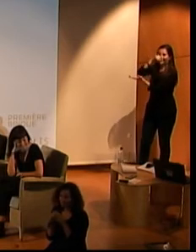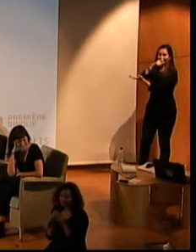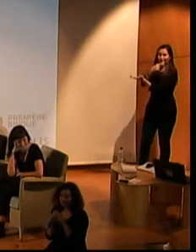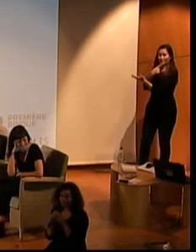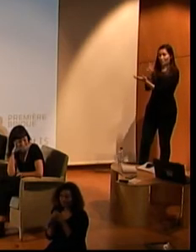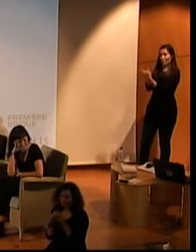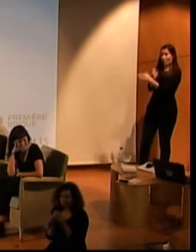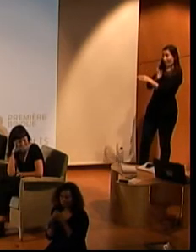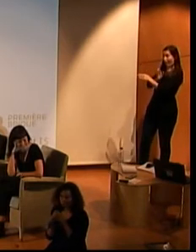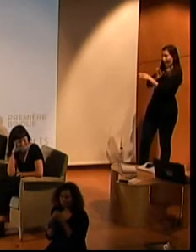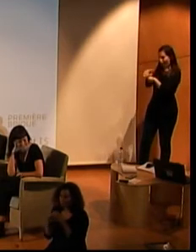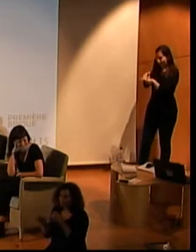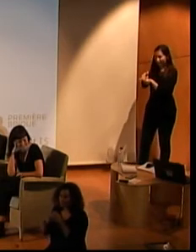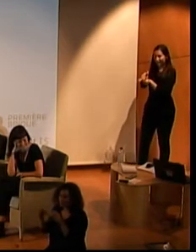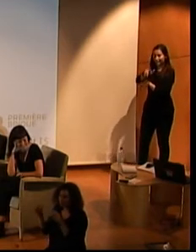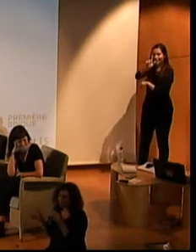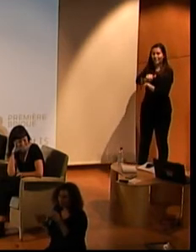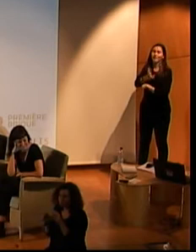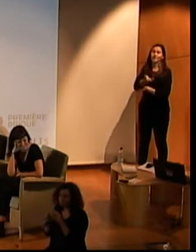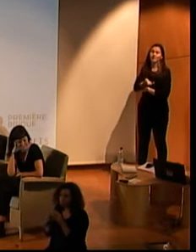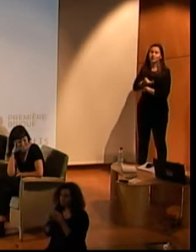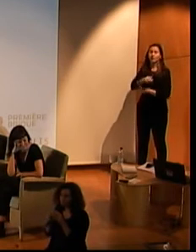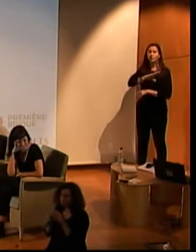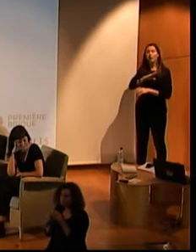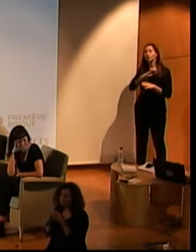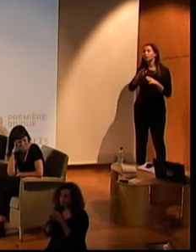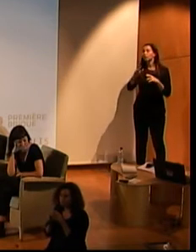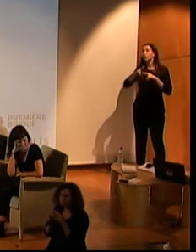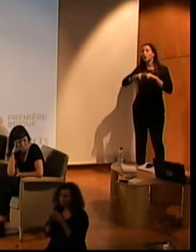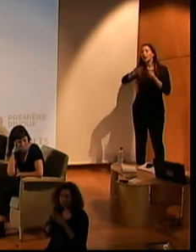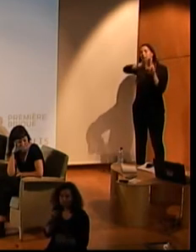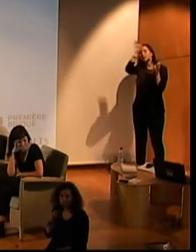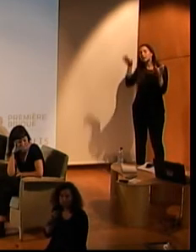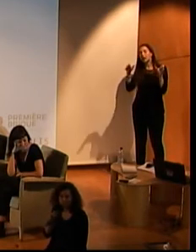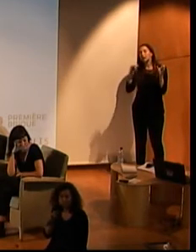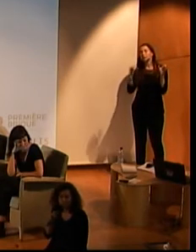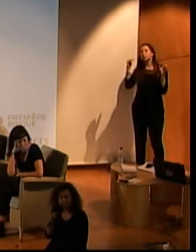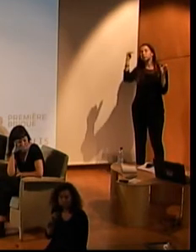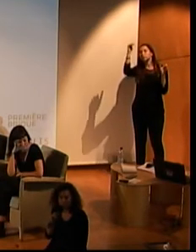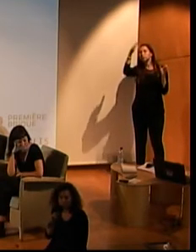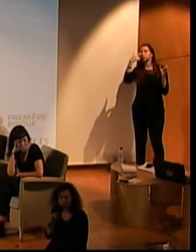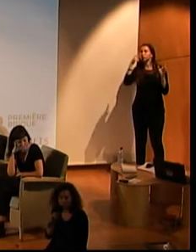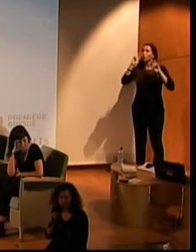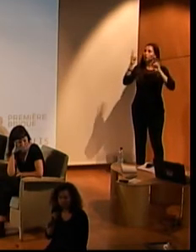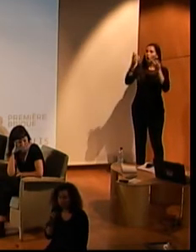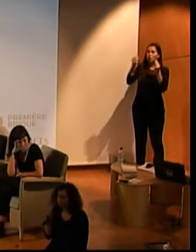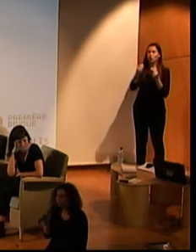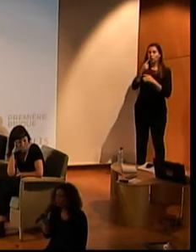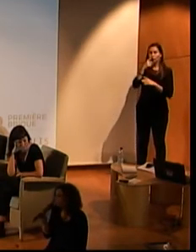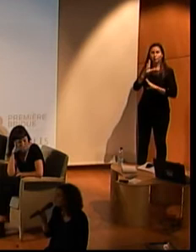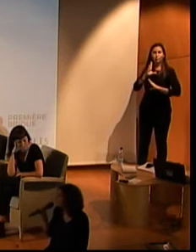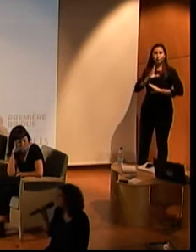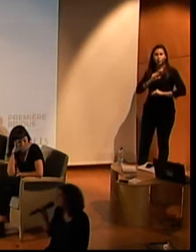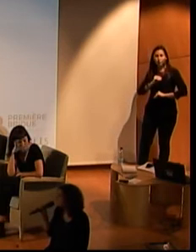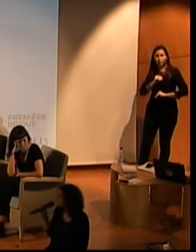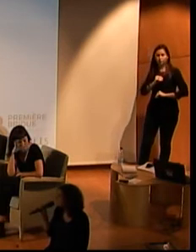d'entrée. Parce que c'est vrai que l'ensemble de la médiathèque est quand même un endroit apaisant par définition. Et